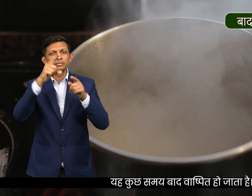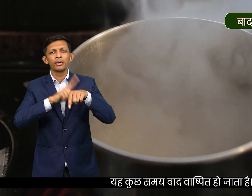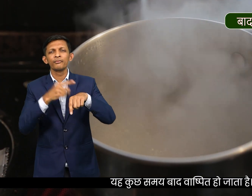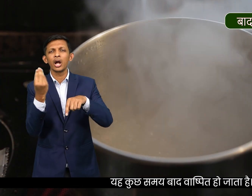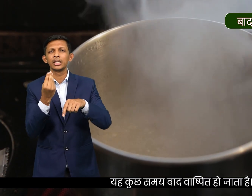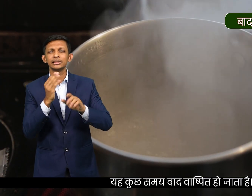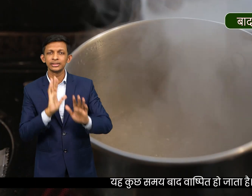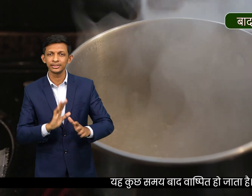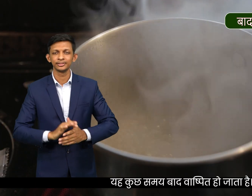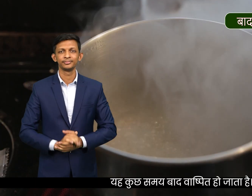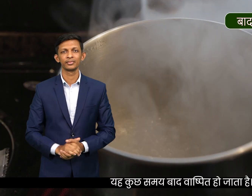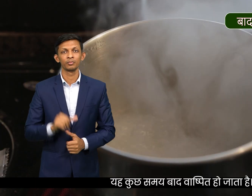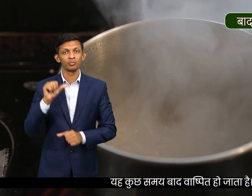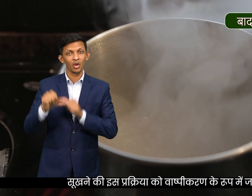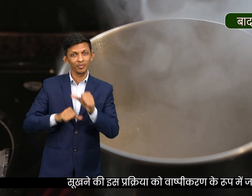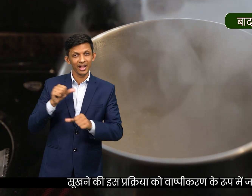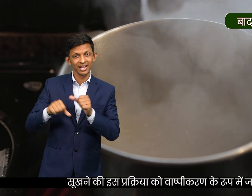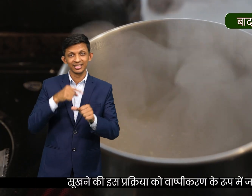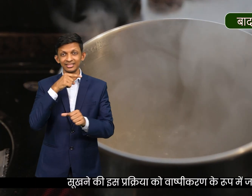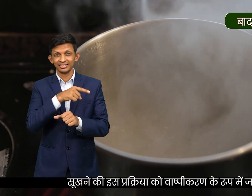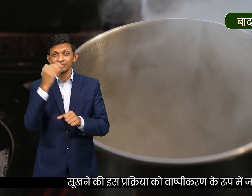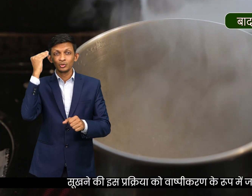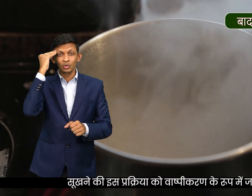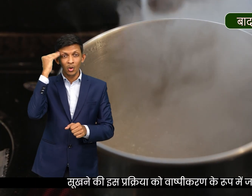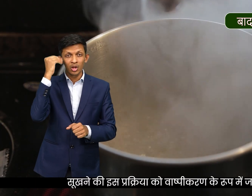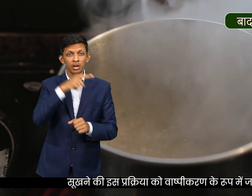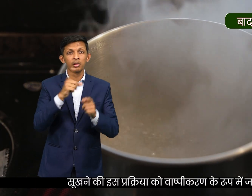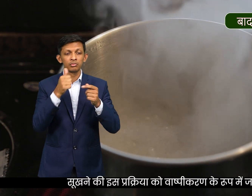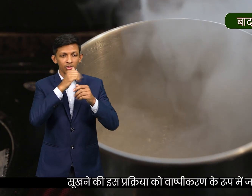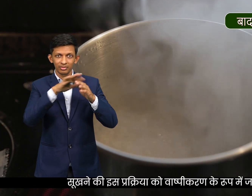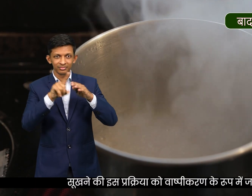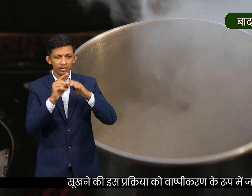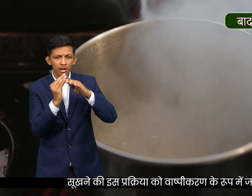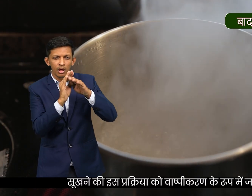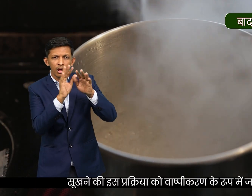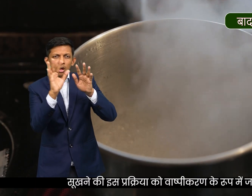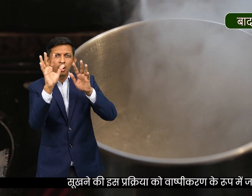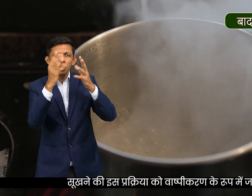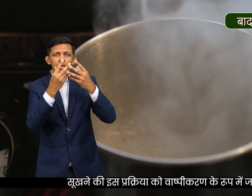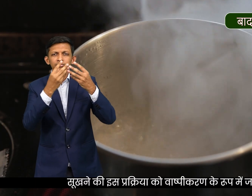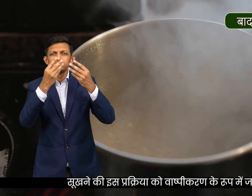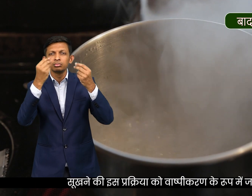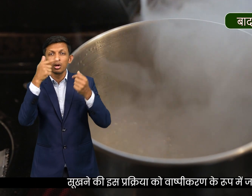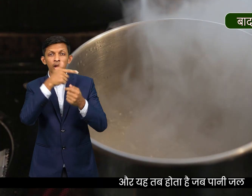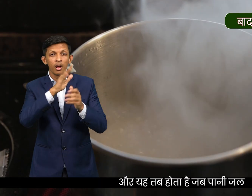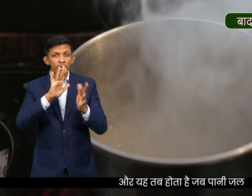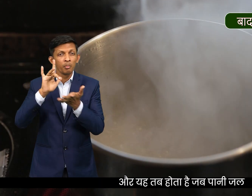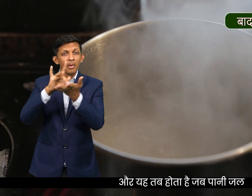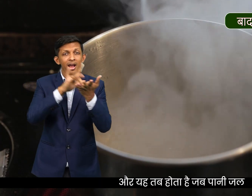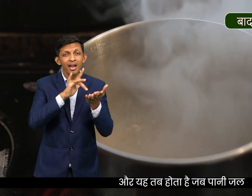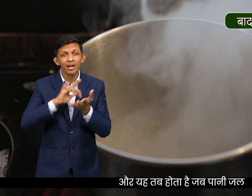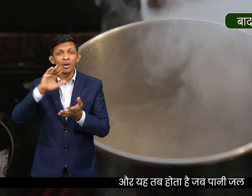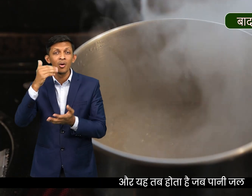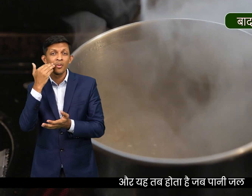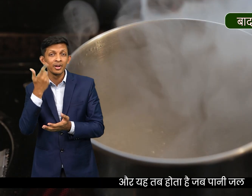समय बाद वाष्पित हो जाते हैं। सूखने की इस प्रक्रिया को वाष्पीकरण के रूप में जाना जाता है और